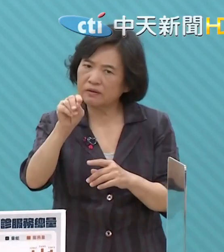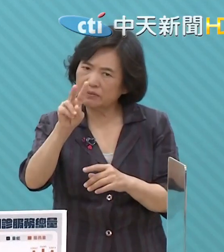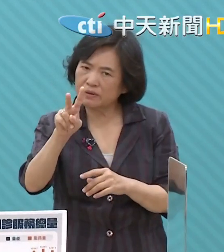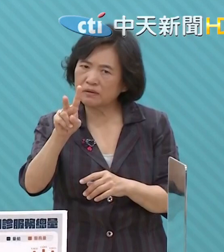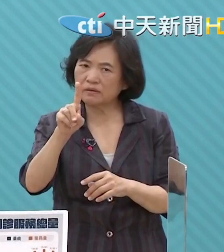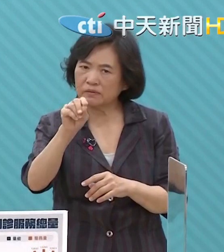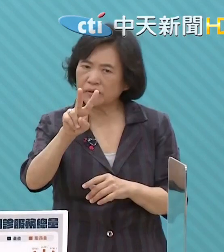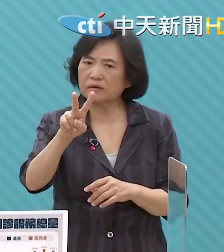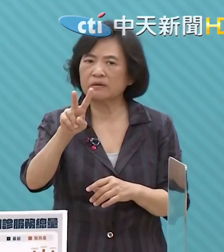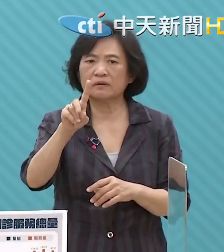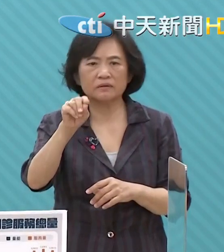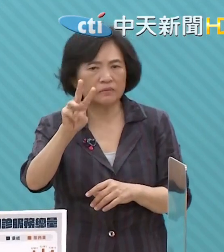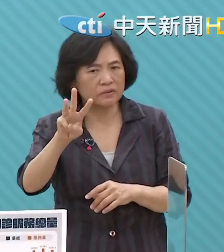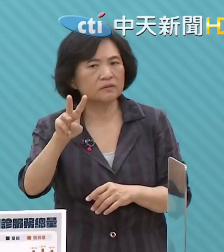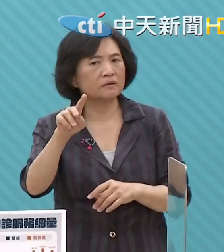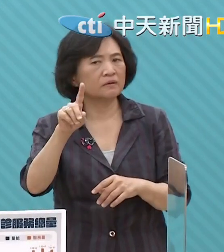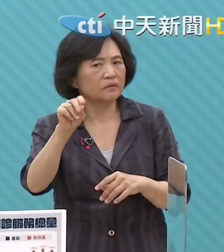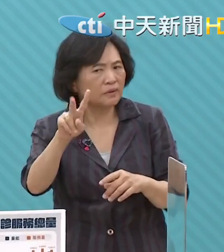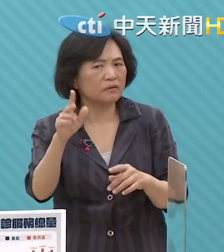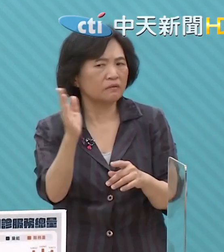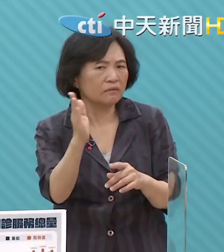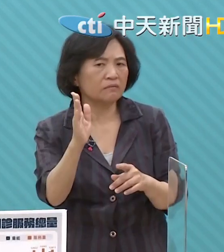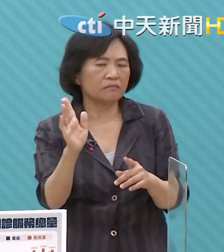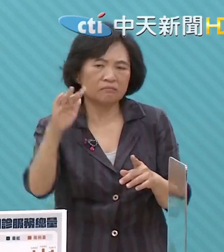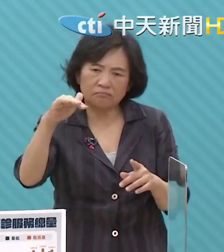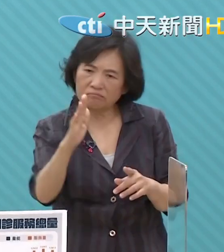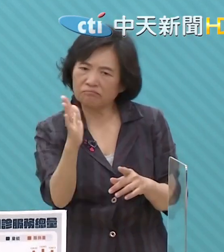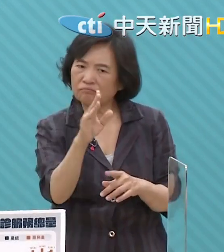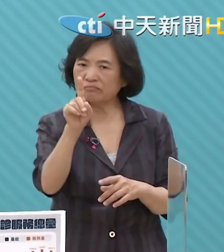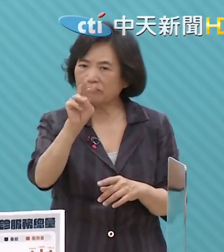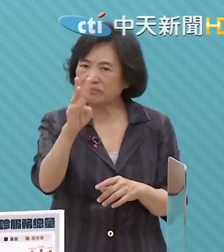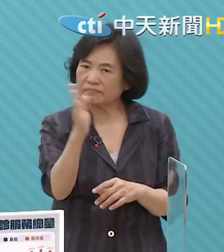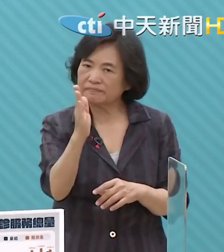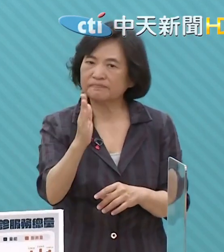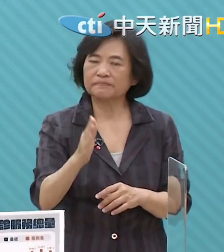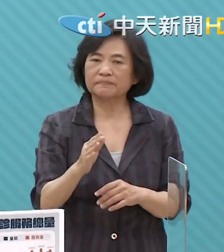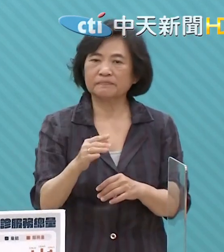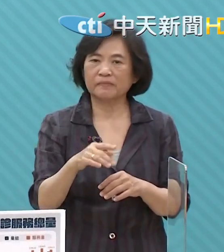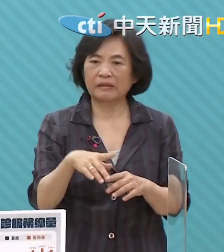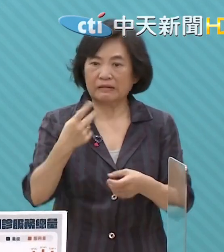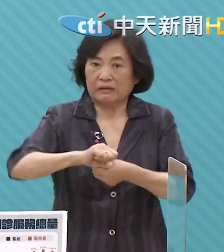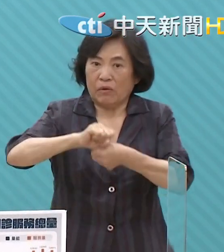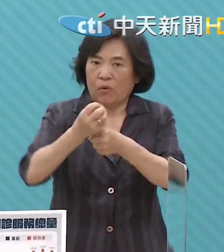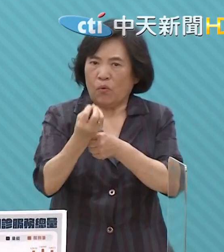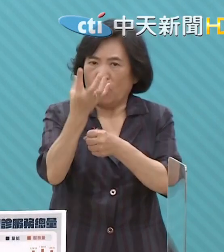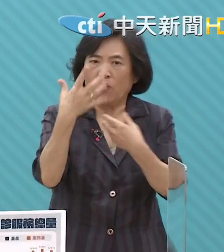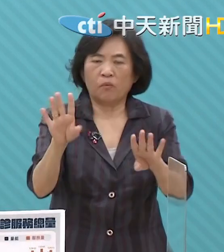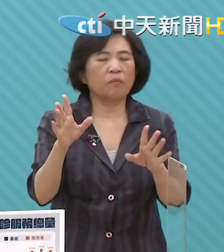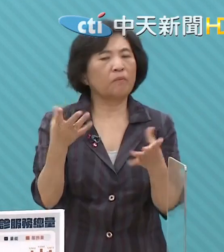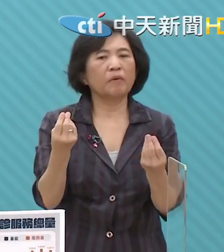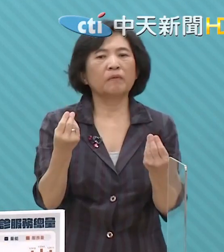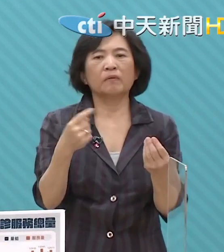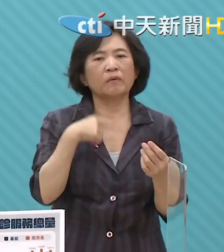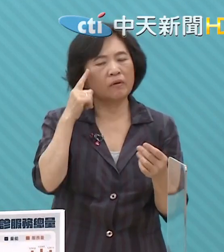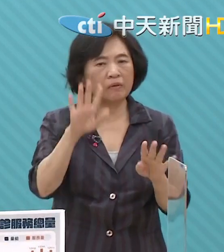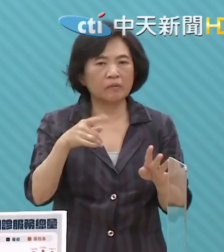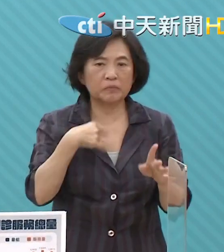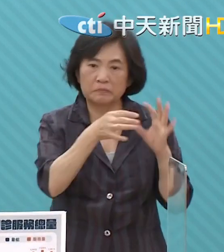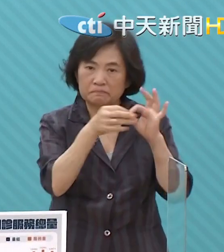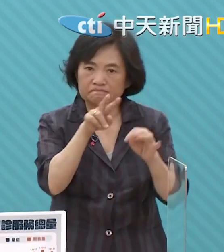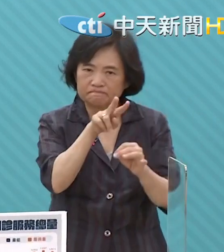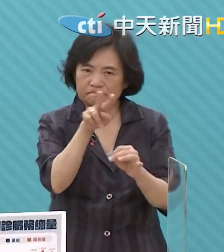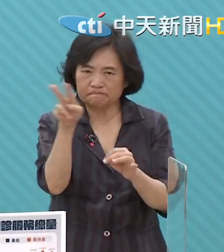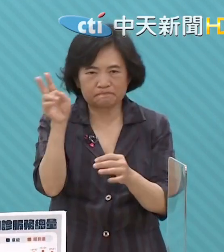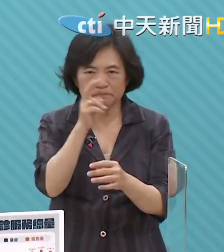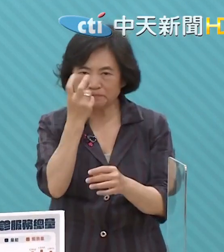12,000、13,000、12,000，所以大概差不多就在13,000左右了哈，没有特别增加。那我们会继续监看这个，如果我们那